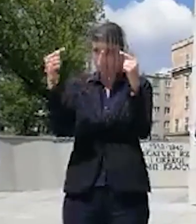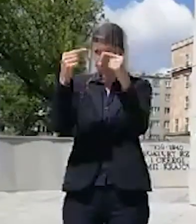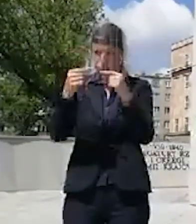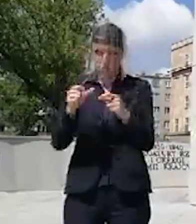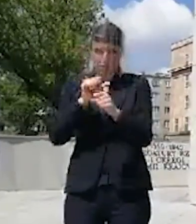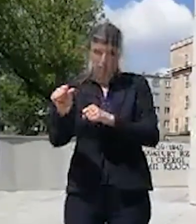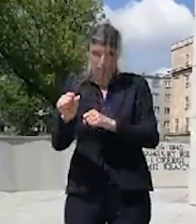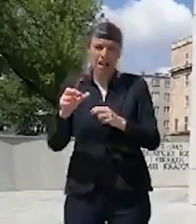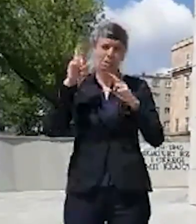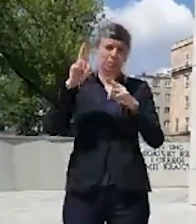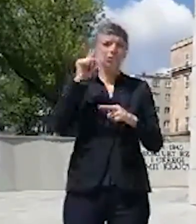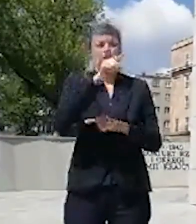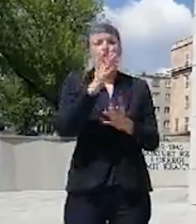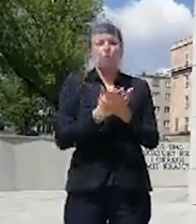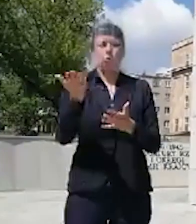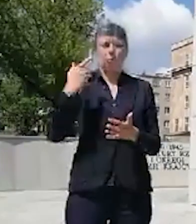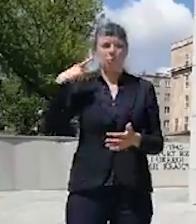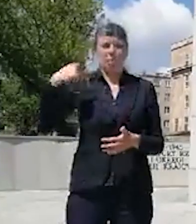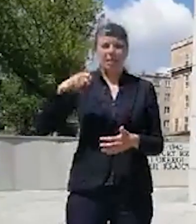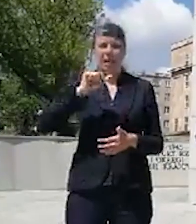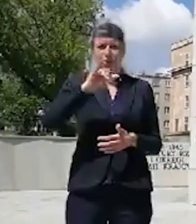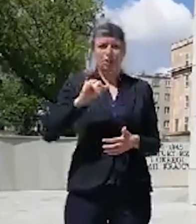byłego prezydenta Andrzeja Dudy. Dziękuję bardzo. Mogę zadać pytanie?